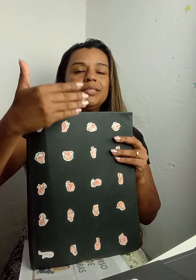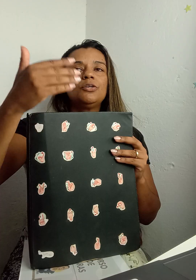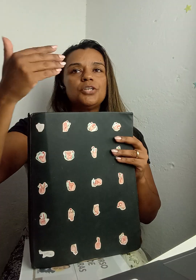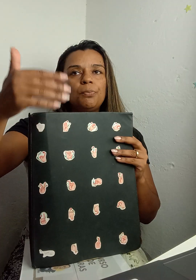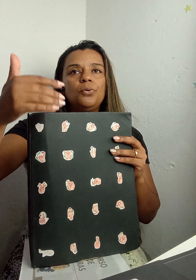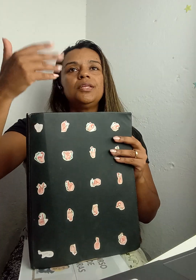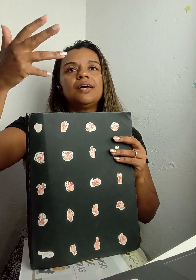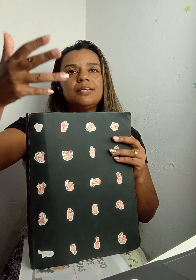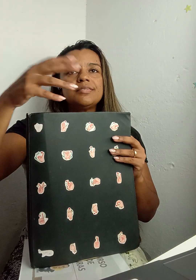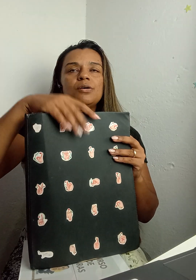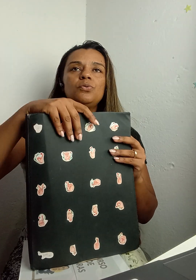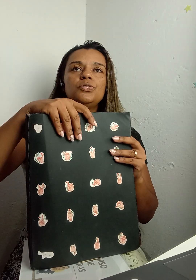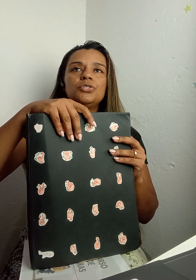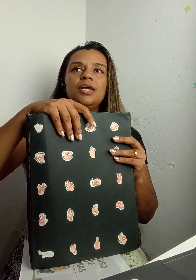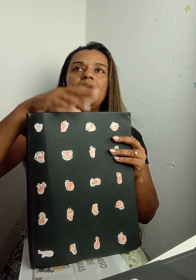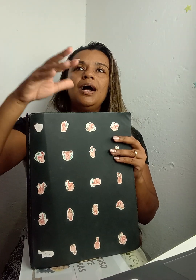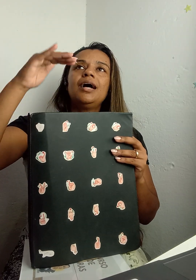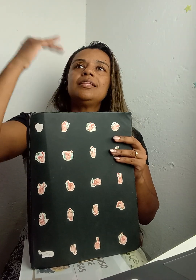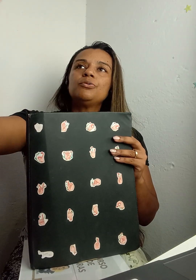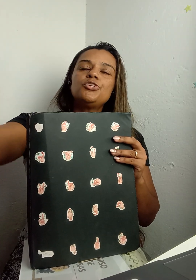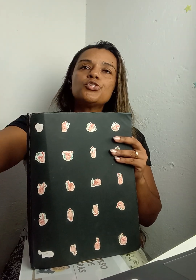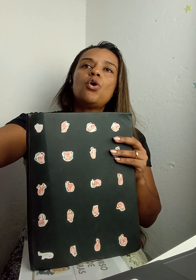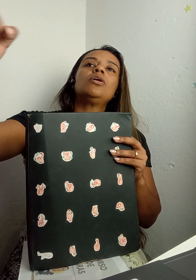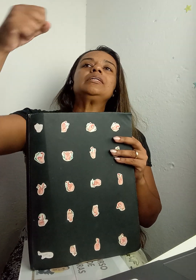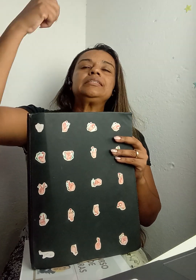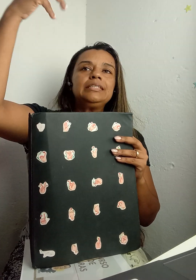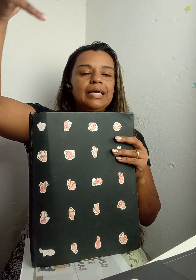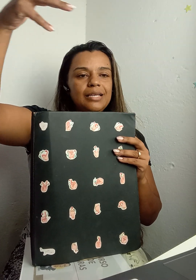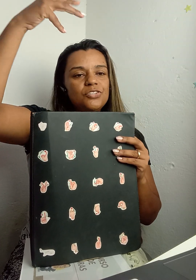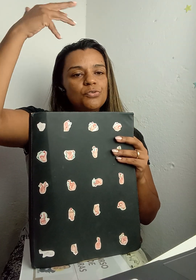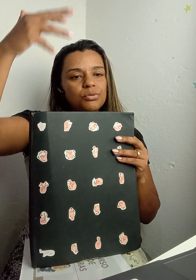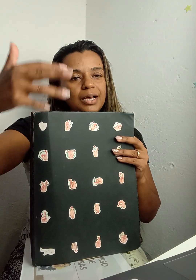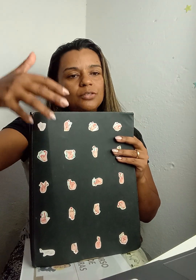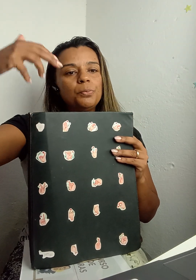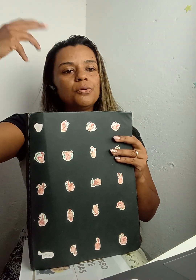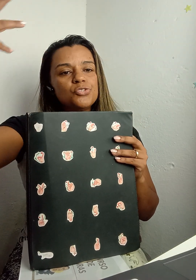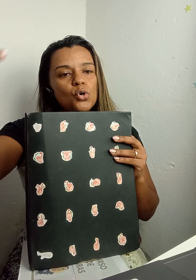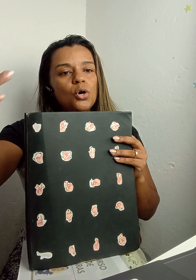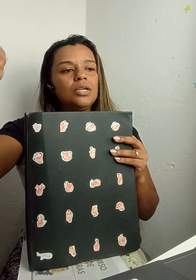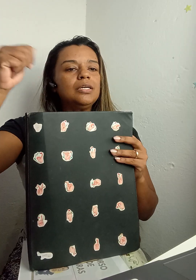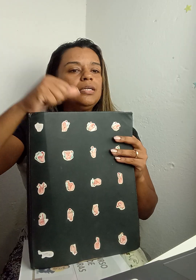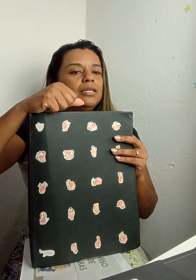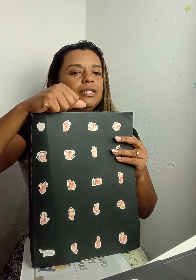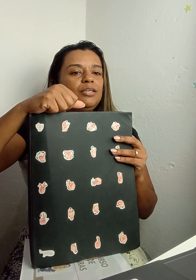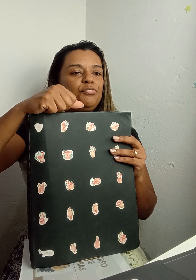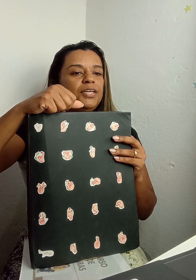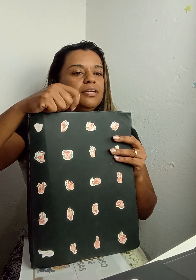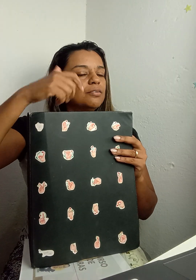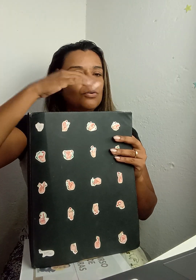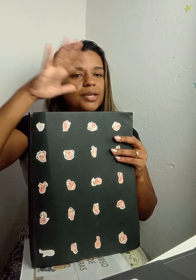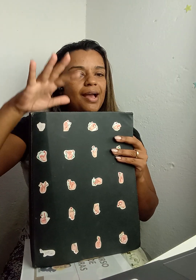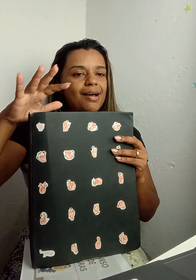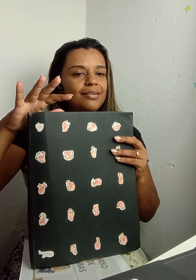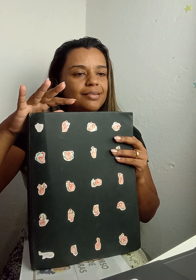material de apoio da área da saúde. Na autoescola, sinais voltado para autoescola. Enfim, qualquer área,